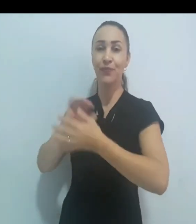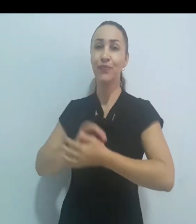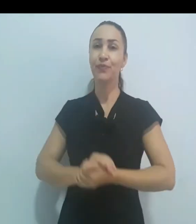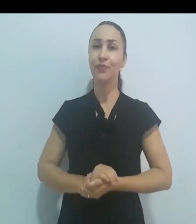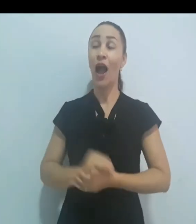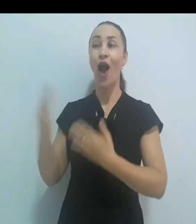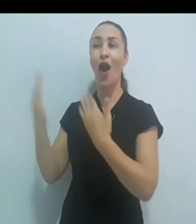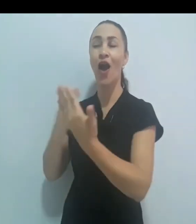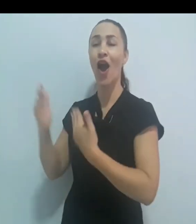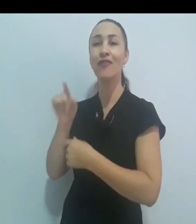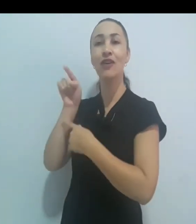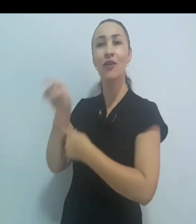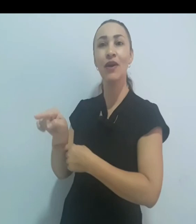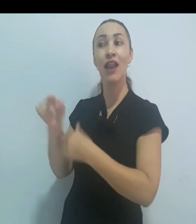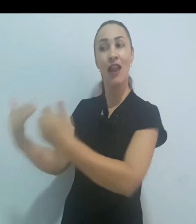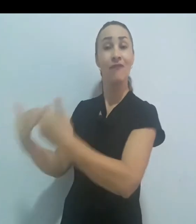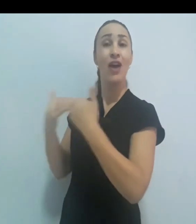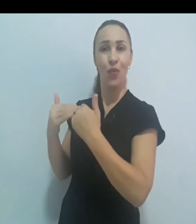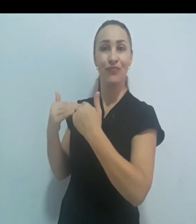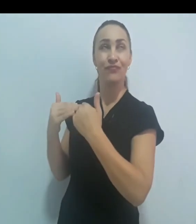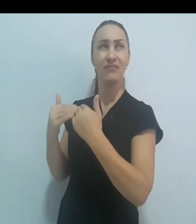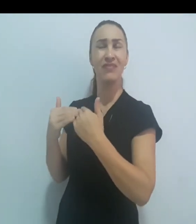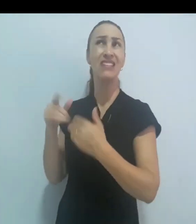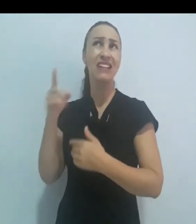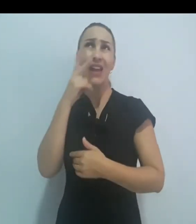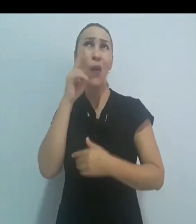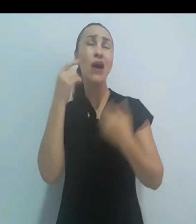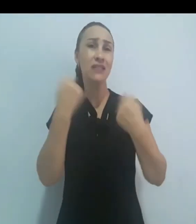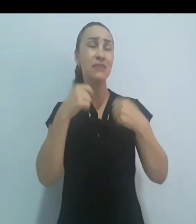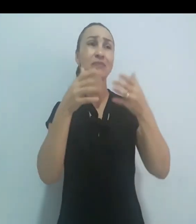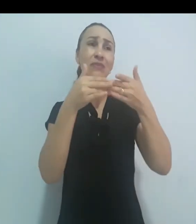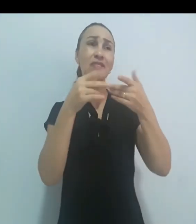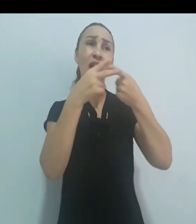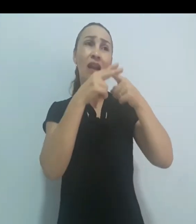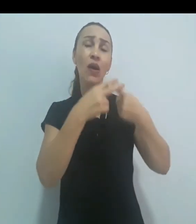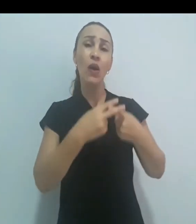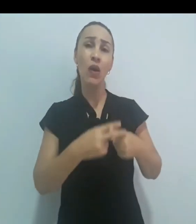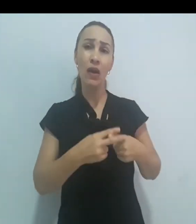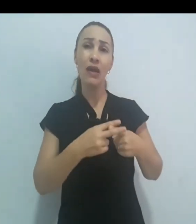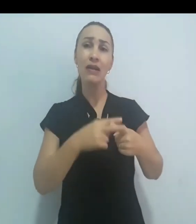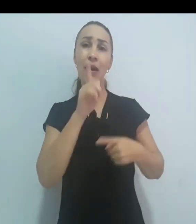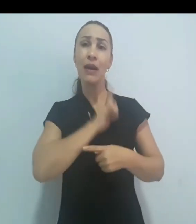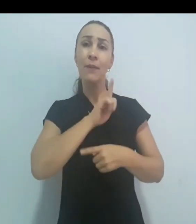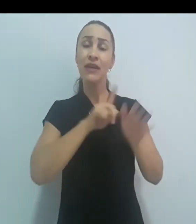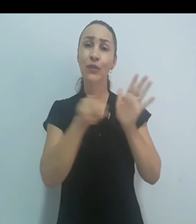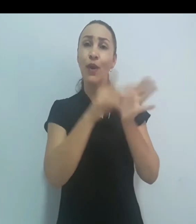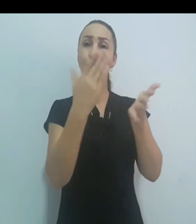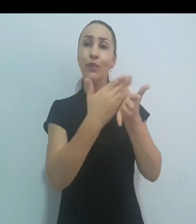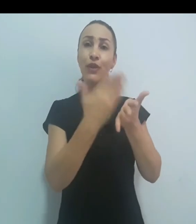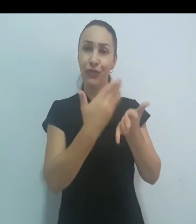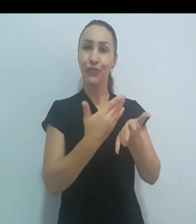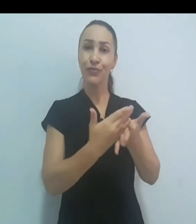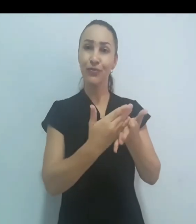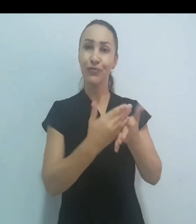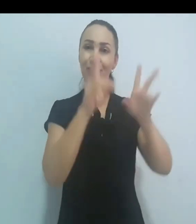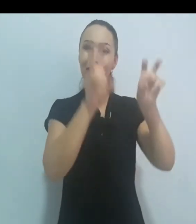e-mail. E, né, conversando com ela, ela falou assim para mim, né, eu acho que eu deveria ter pedido para fazerem a correção